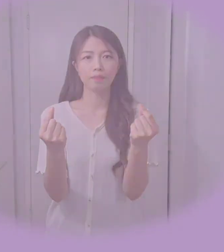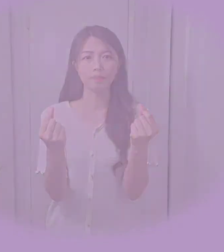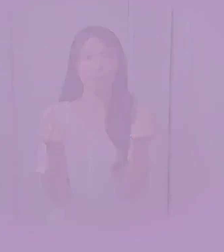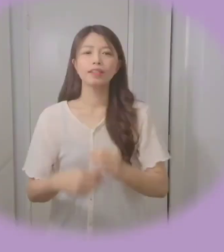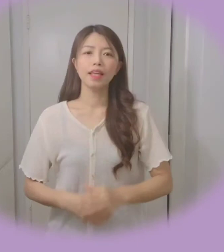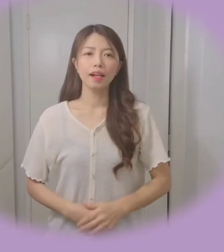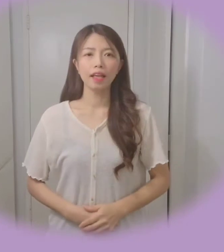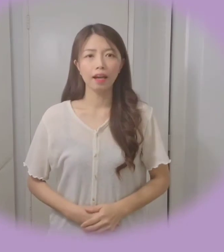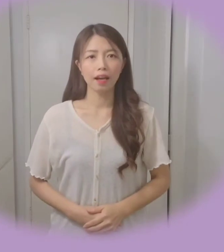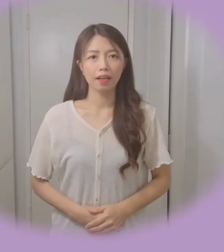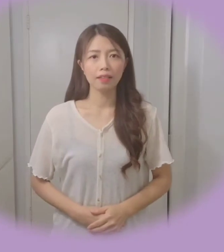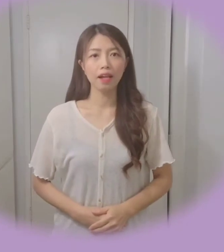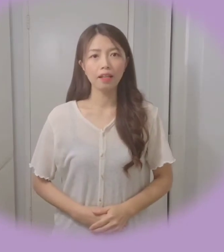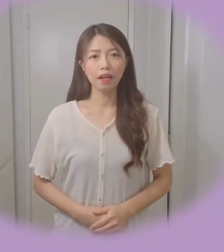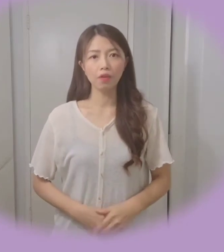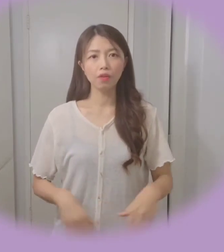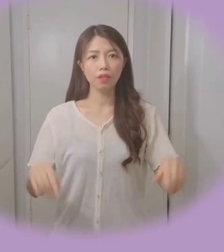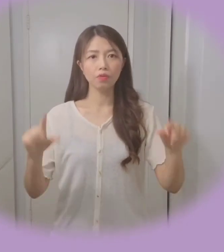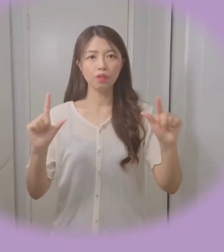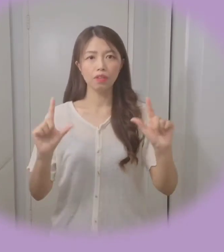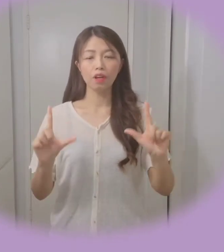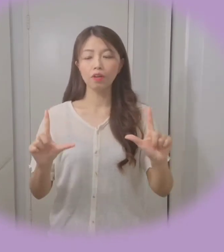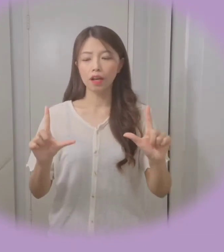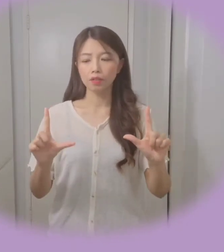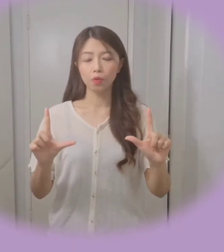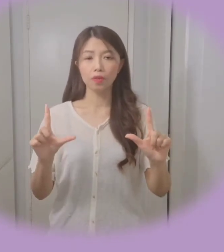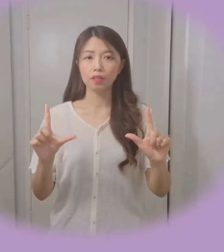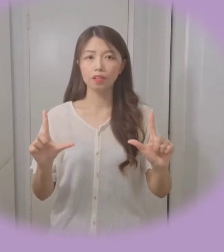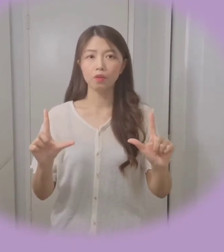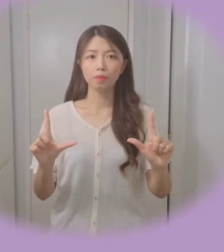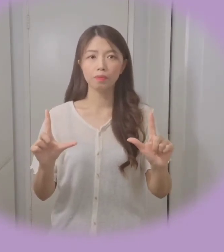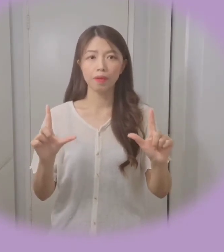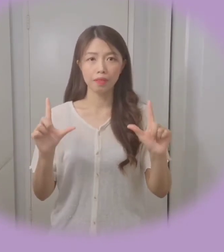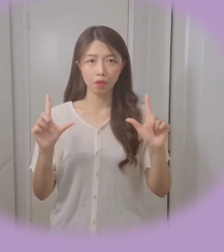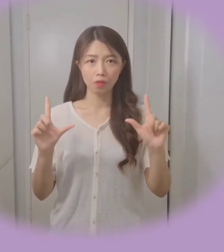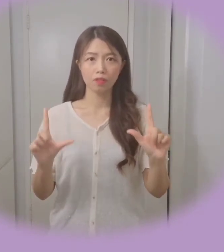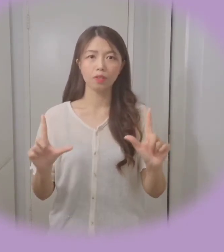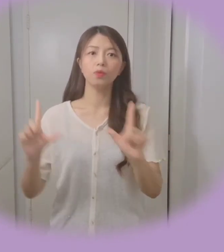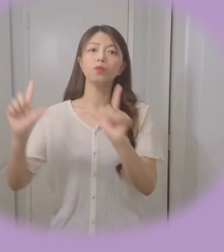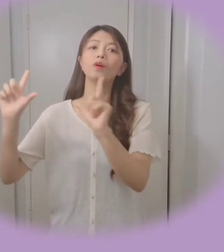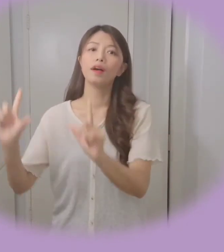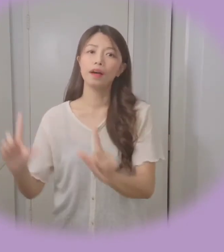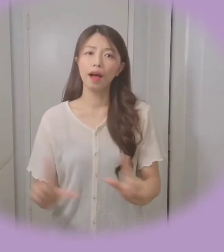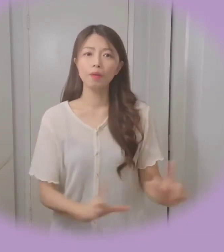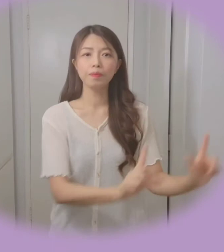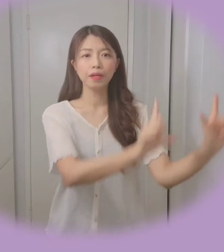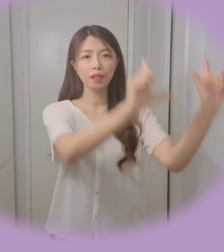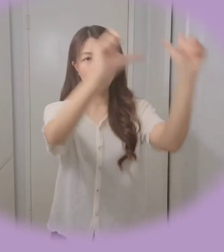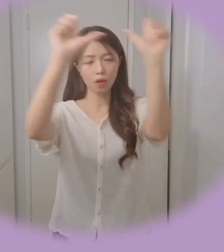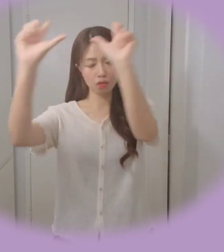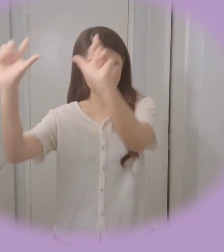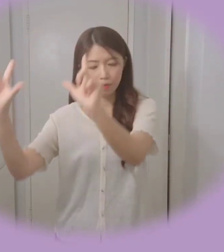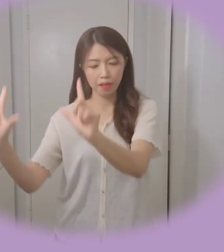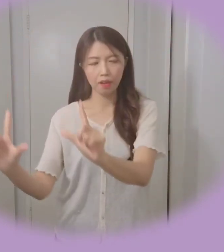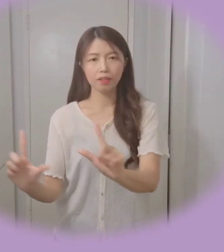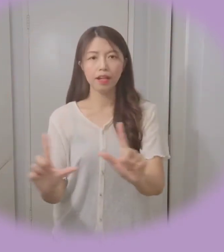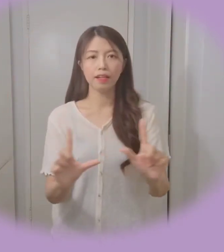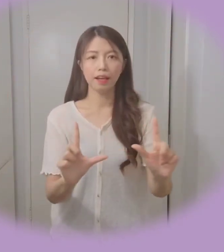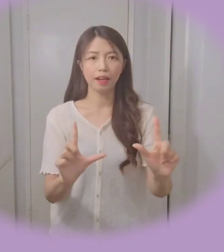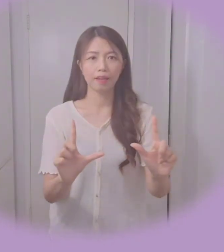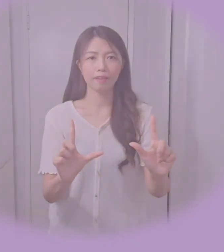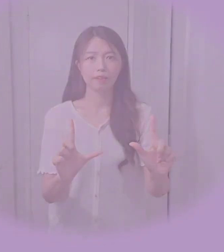뜻입니다. 살다가, 살다라고 하는 뜻의 수어는요, 양손 이은처럼 만들어 주시고 한 바퀴 돌려주시면